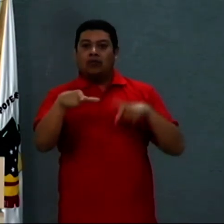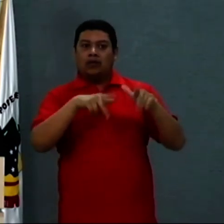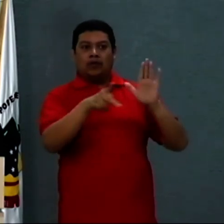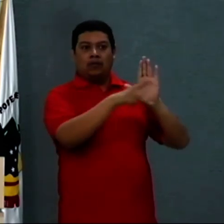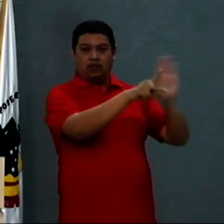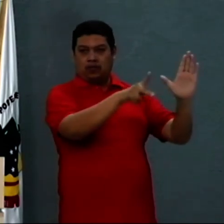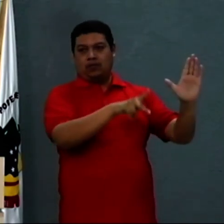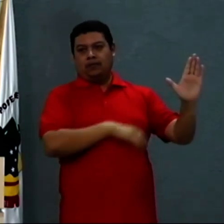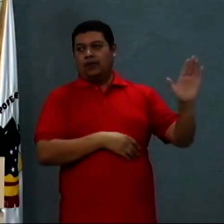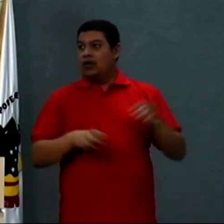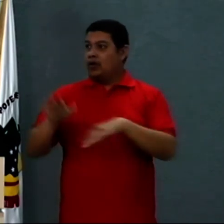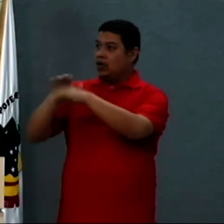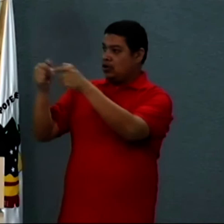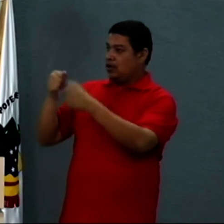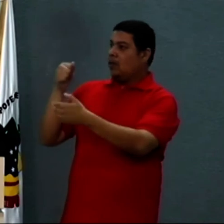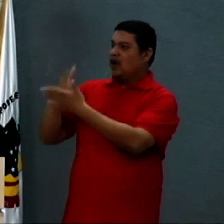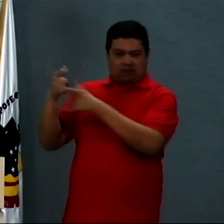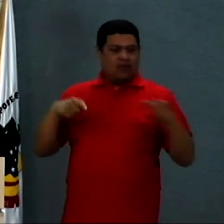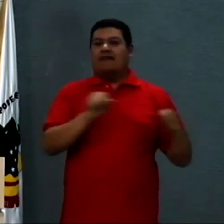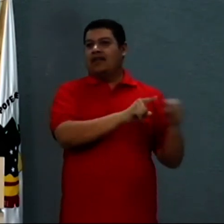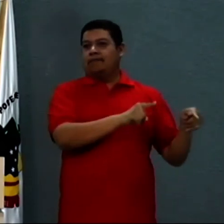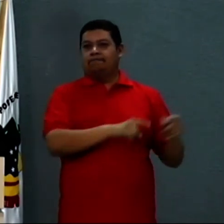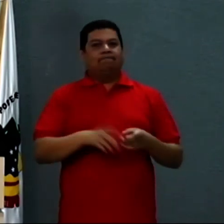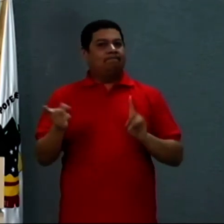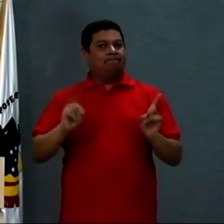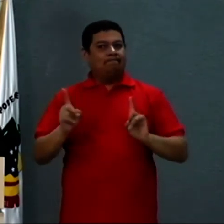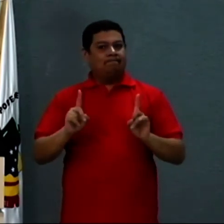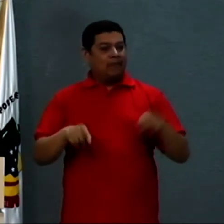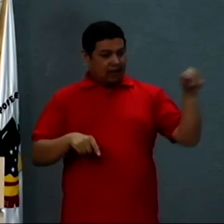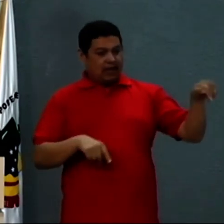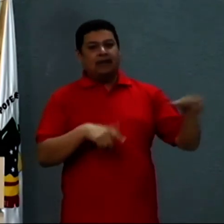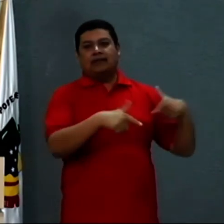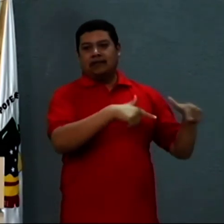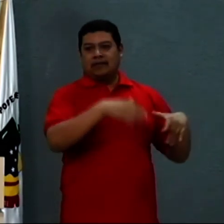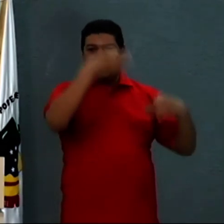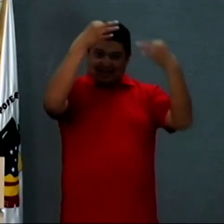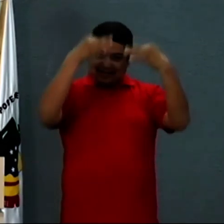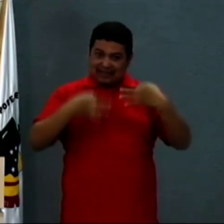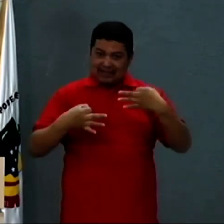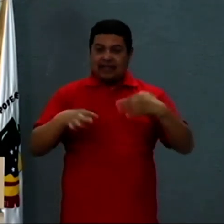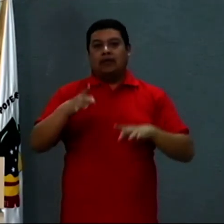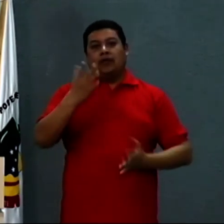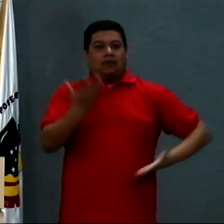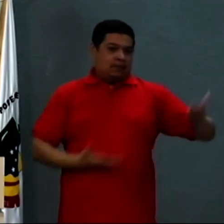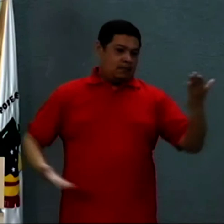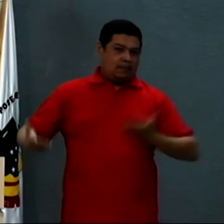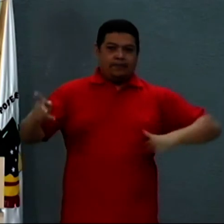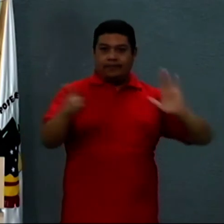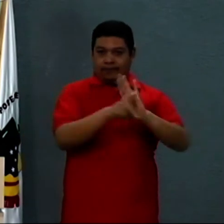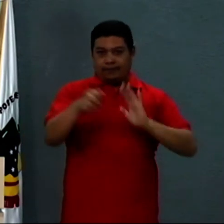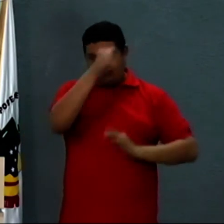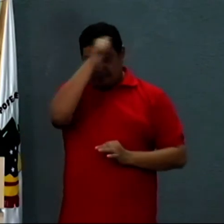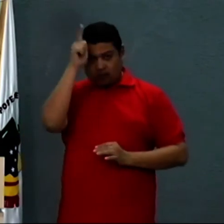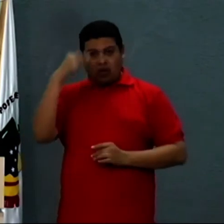aquele trabalho, pode até ser feito, mas quem estava refazendo o trabalho era funcionário da prefeitura. Eu estive acompanhando todo esse trabalho